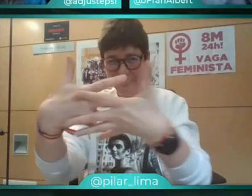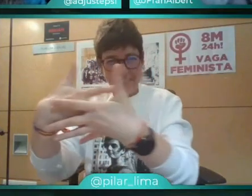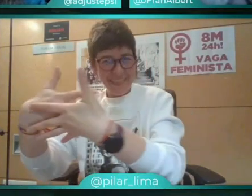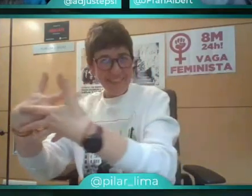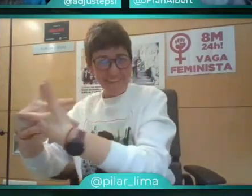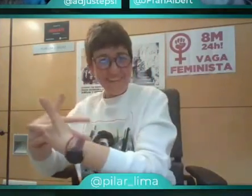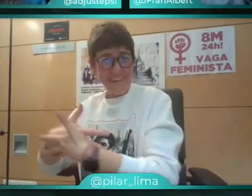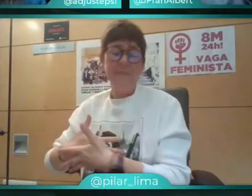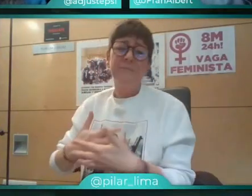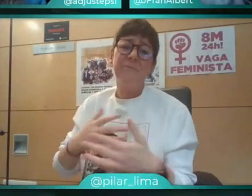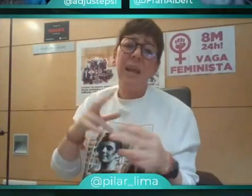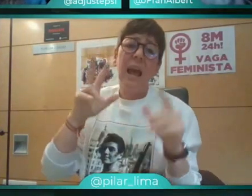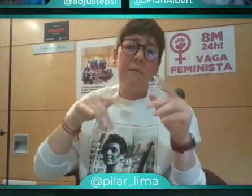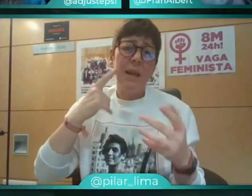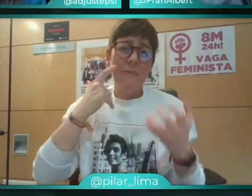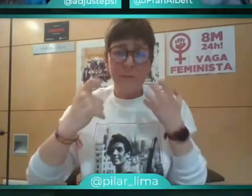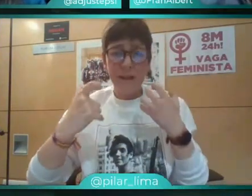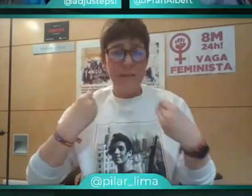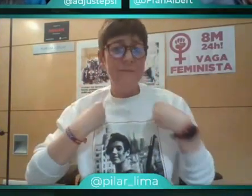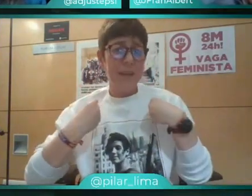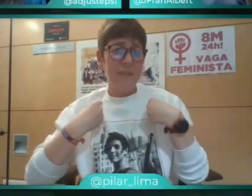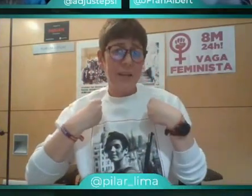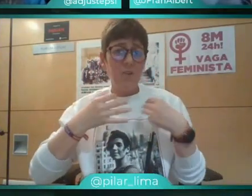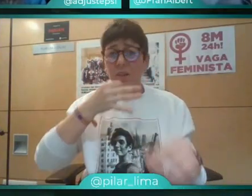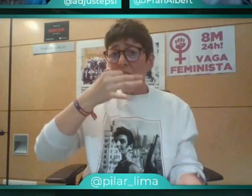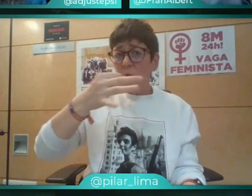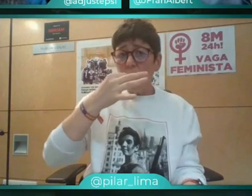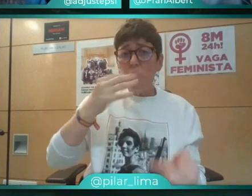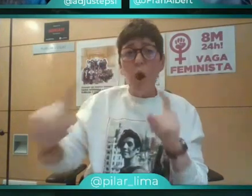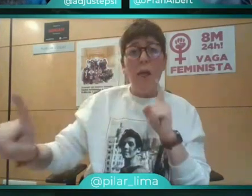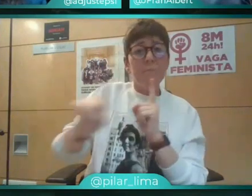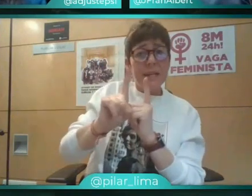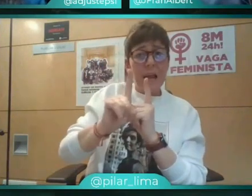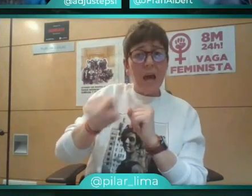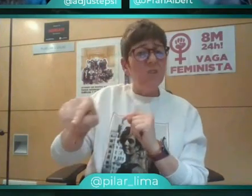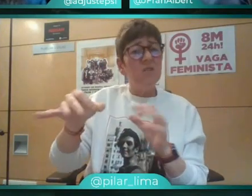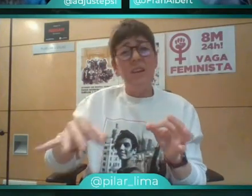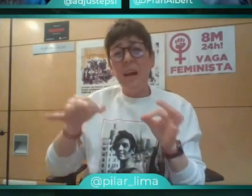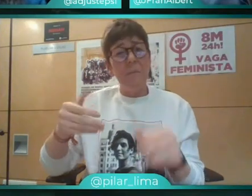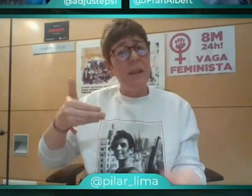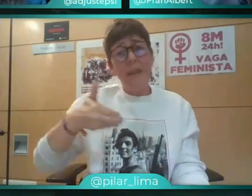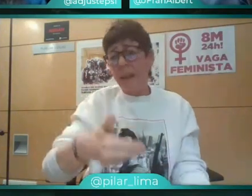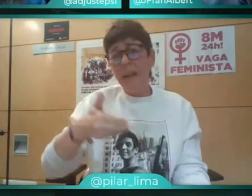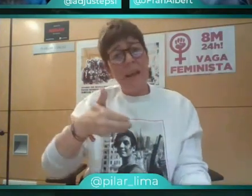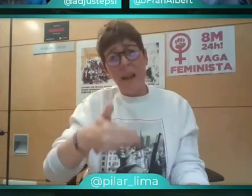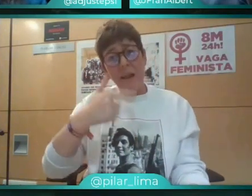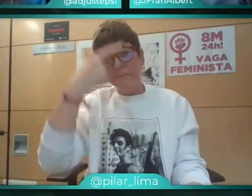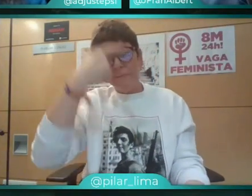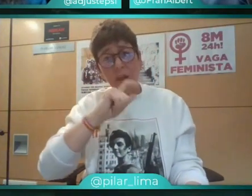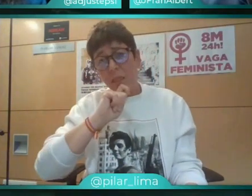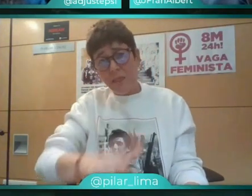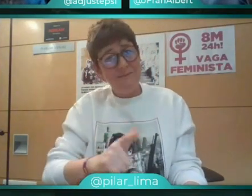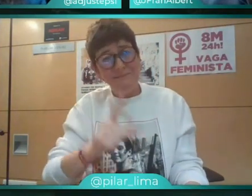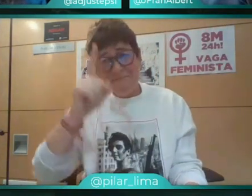mí como mujer sorda como mujer como persona sorda los discursos de los adversarios